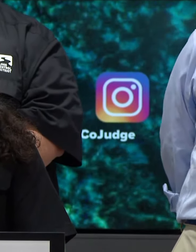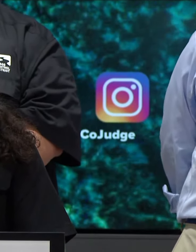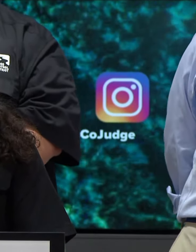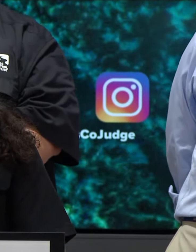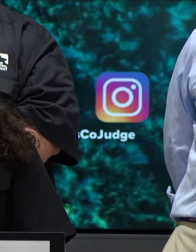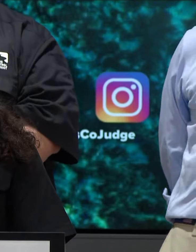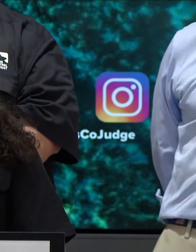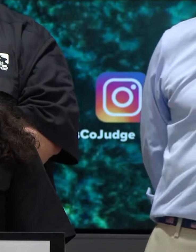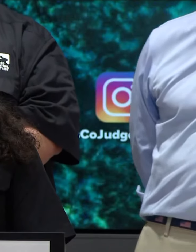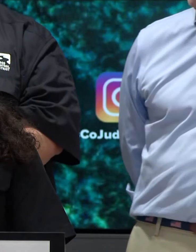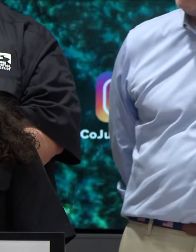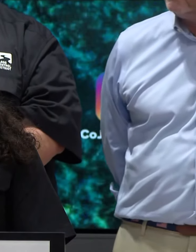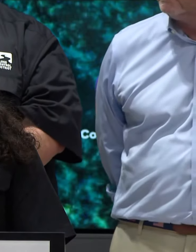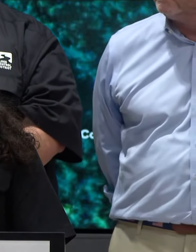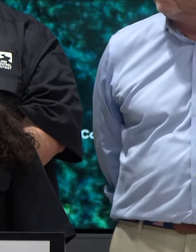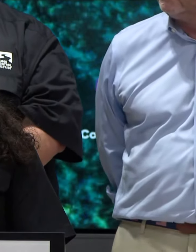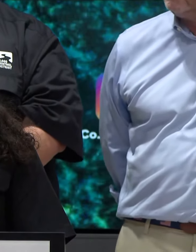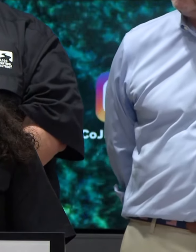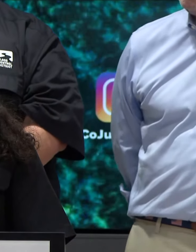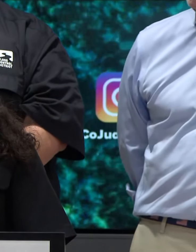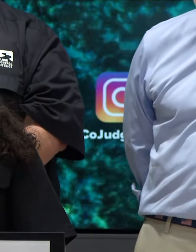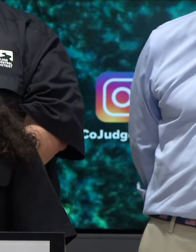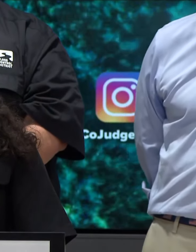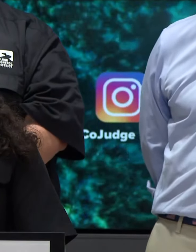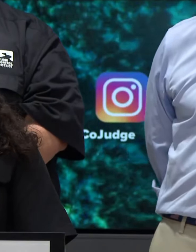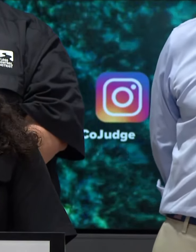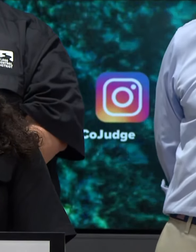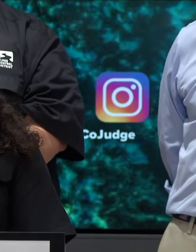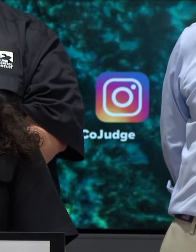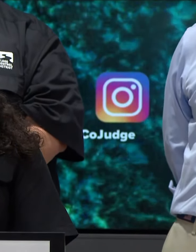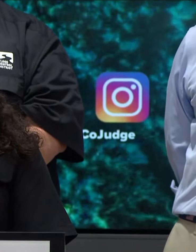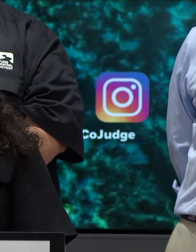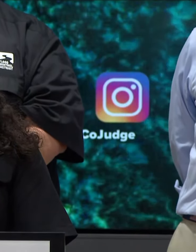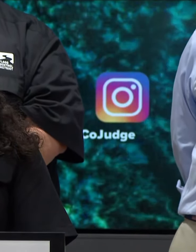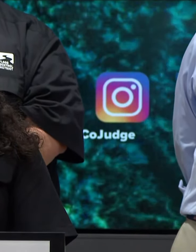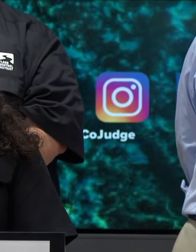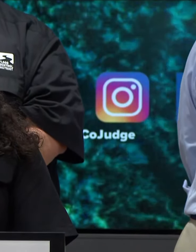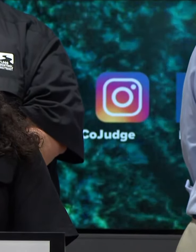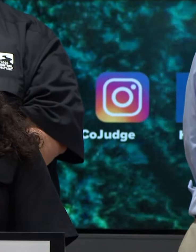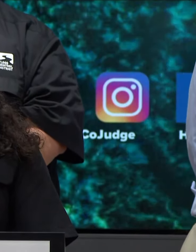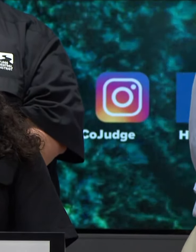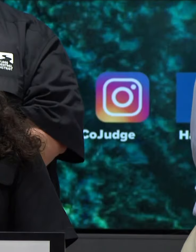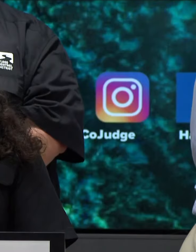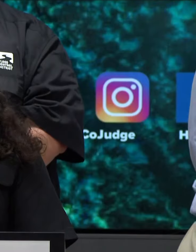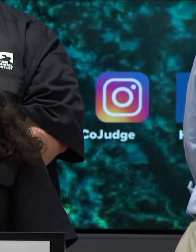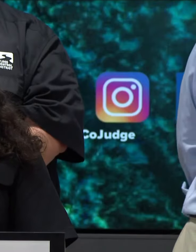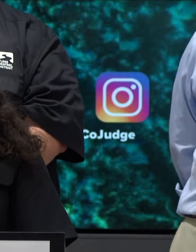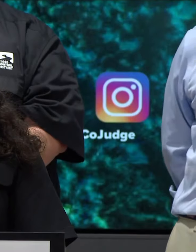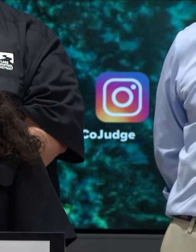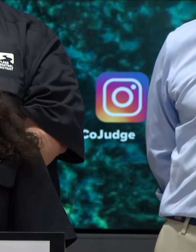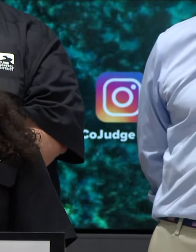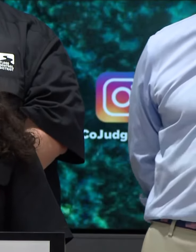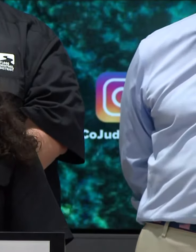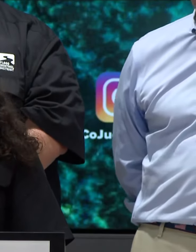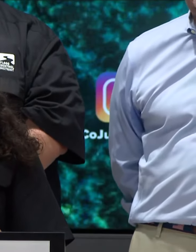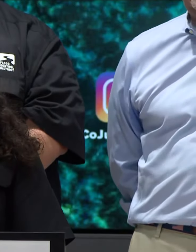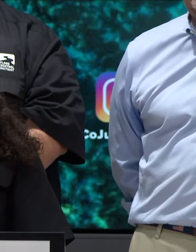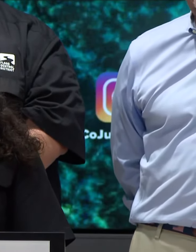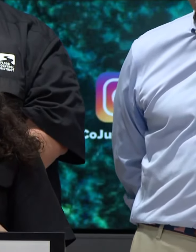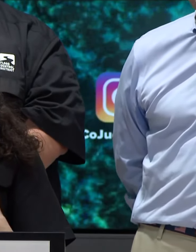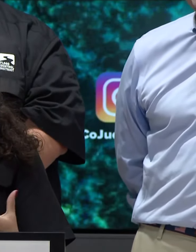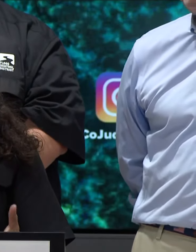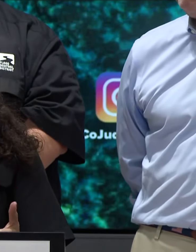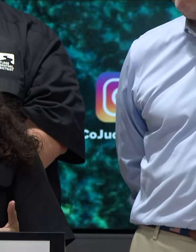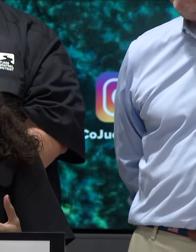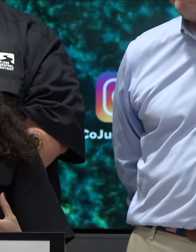Hemos hablado también de los refugios en el pasado, esta vez por lo que no hay electricidad, no tenemos los refugios de los que normalmente